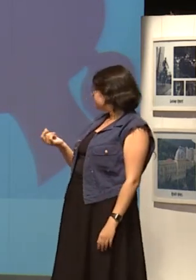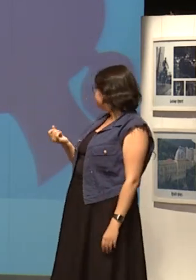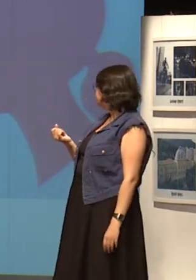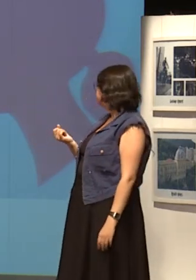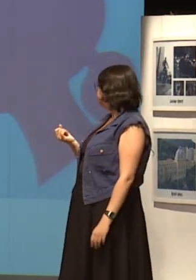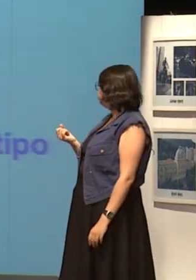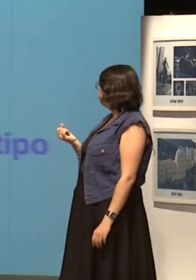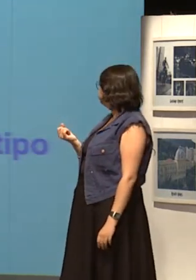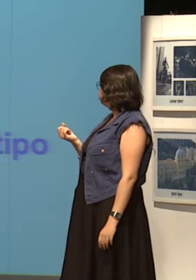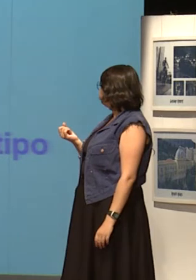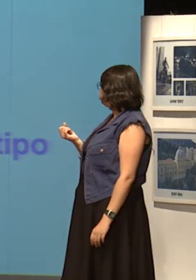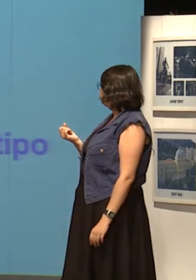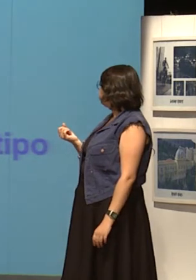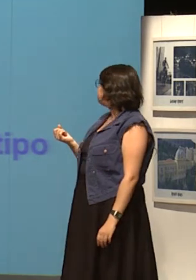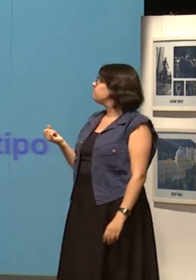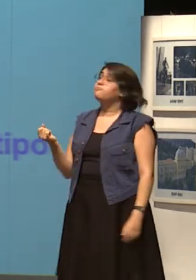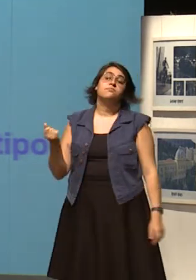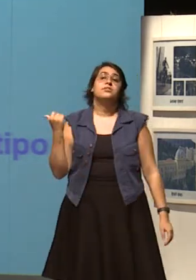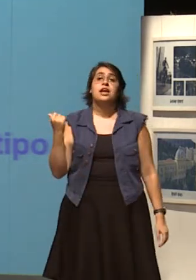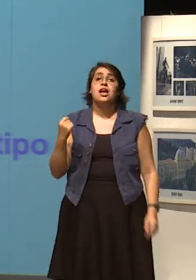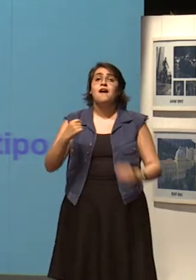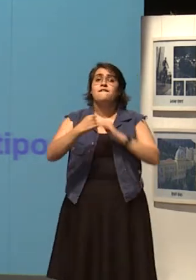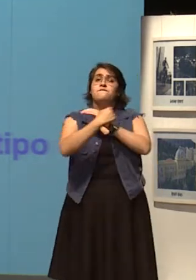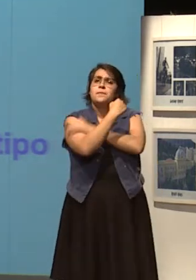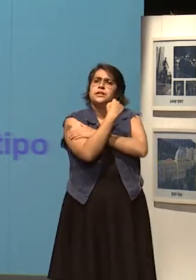estereótipo. Isso é um estereótipo de gênero.